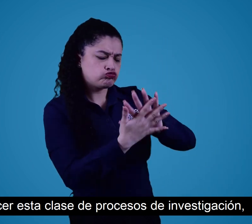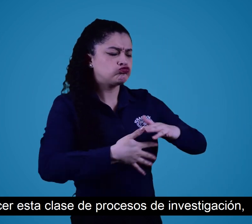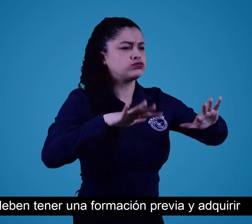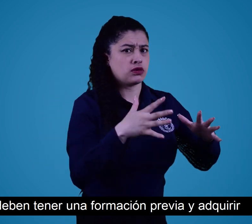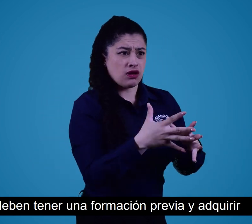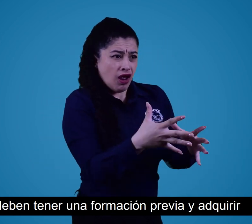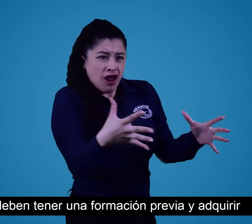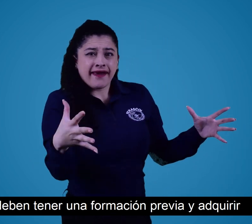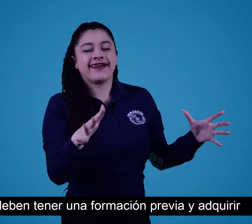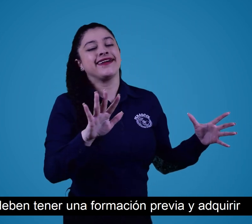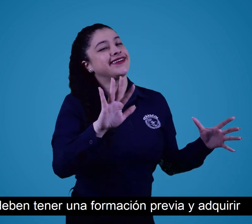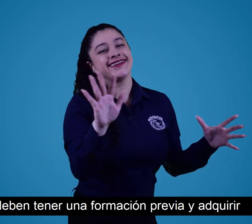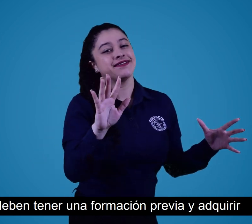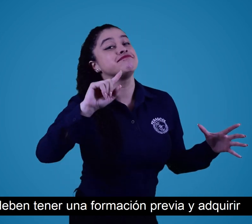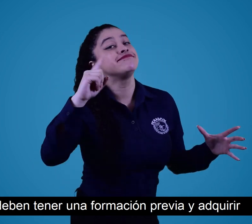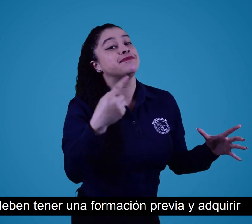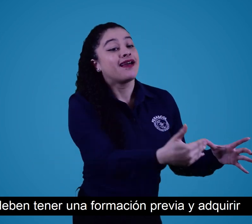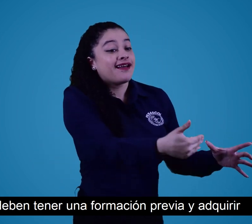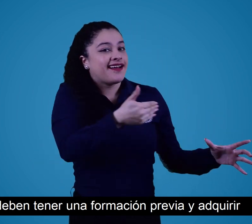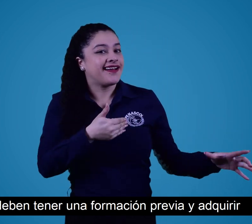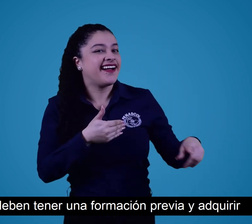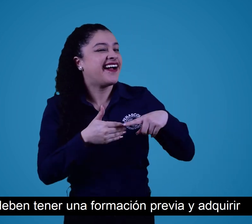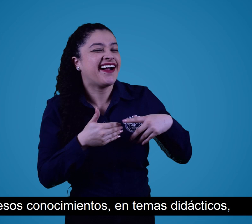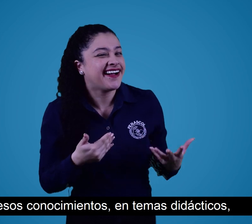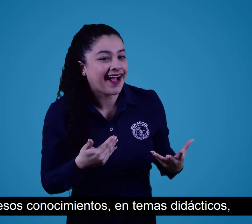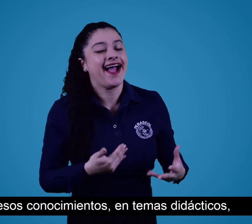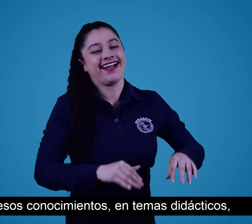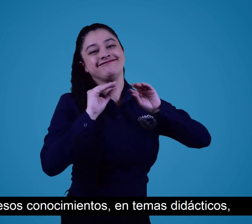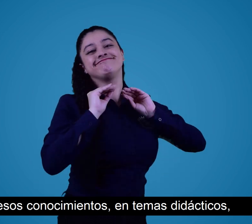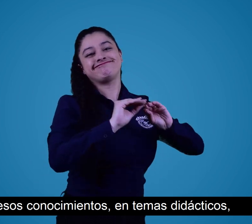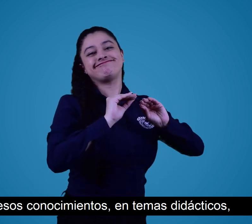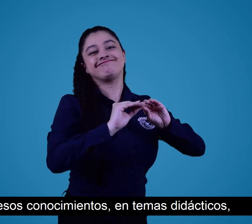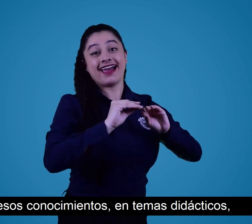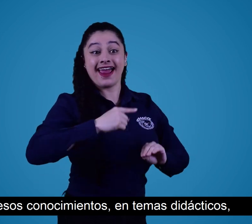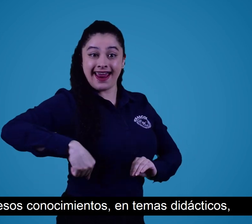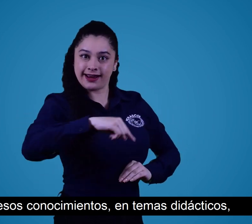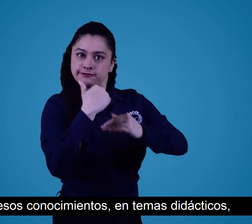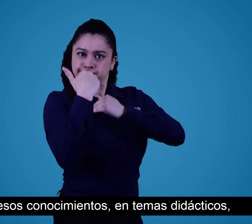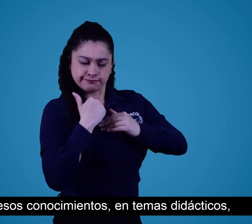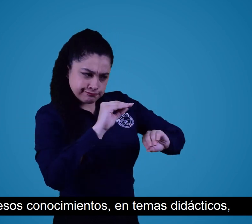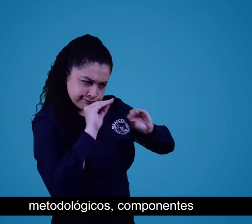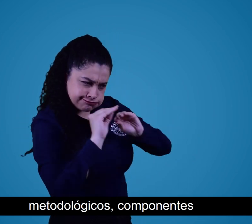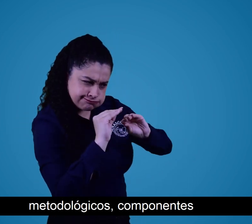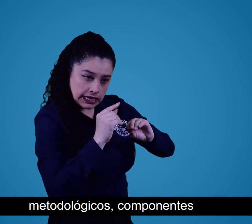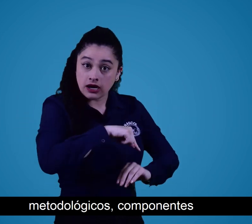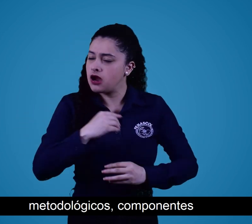Se debe tener una formación previa y adquirir sus conocimientos en temas didácticos, metodológicos,